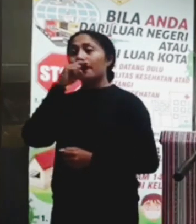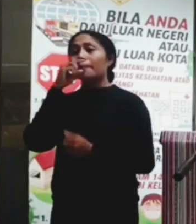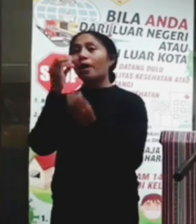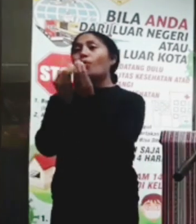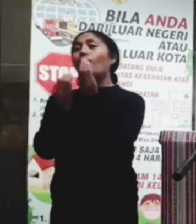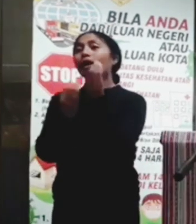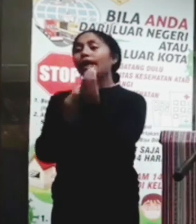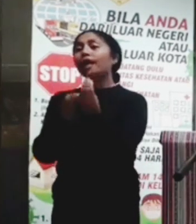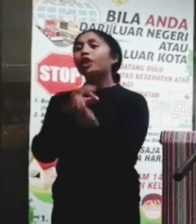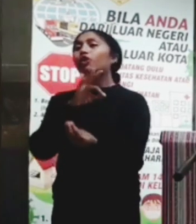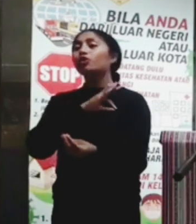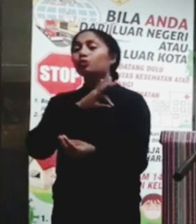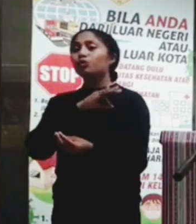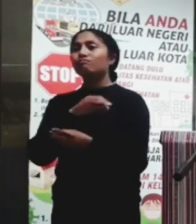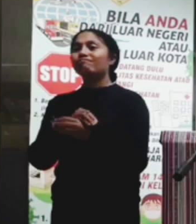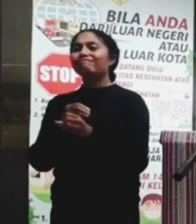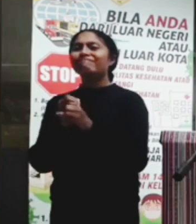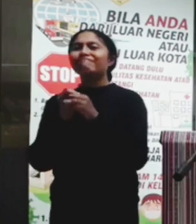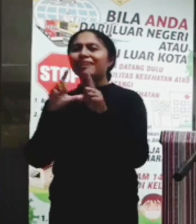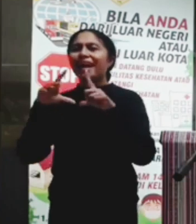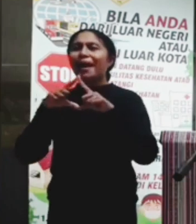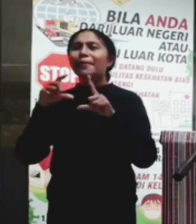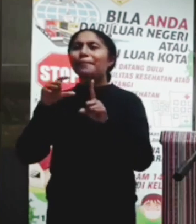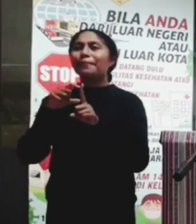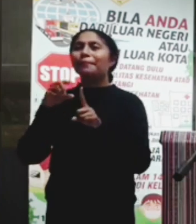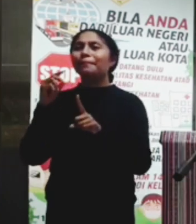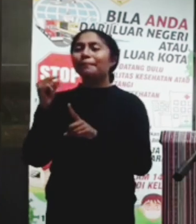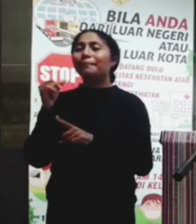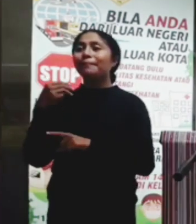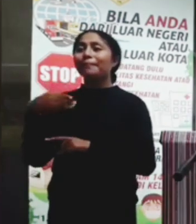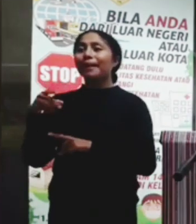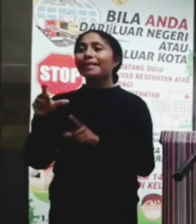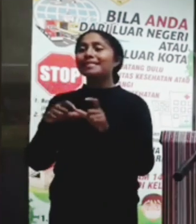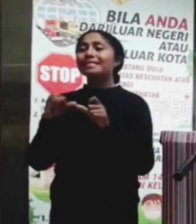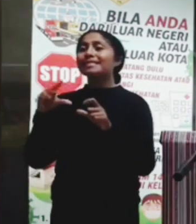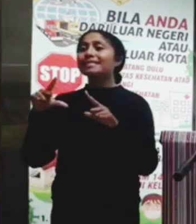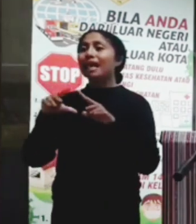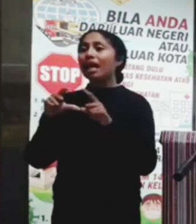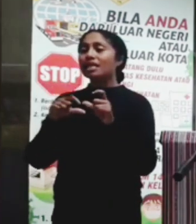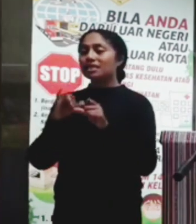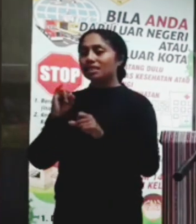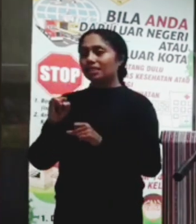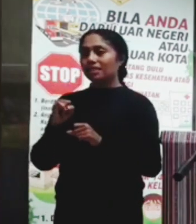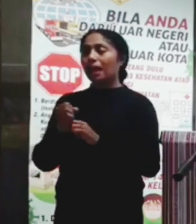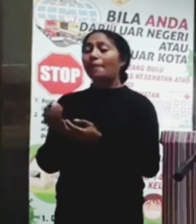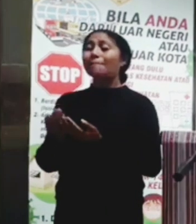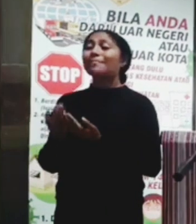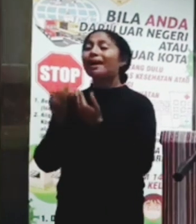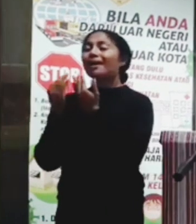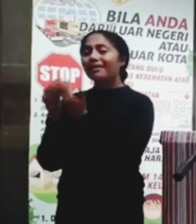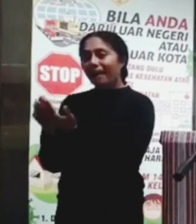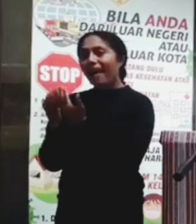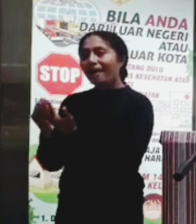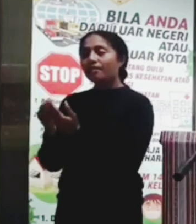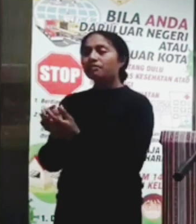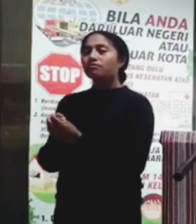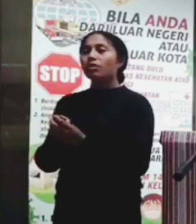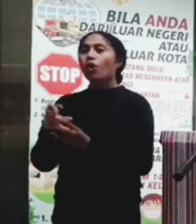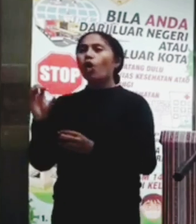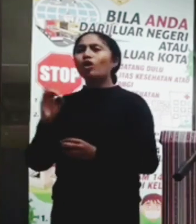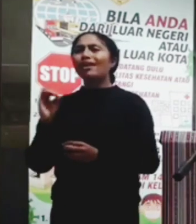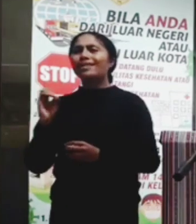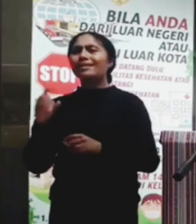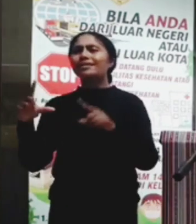Gubernur Jogja memberikan apresiasi kepada asosiasi kepada